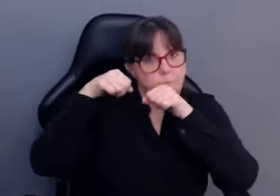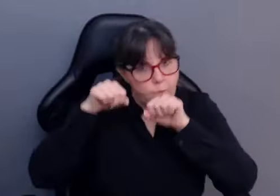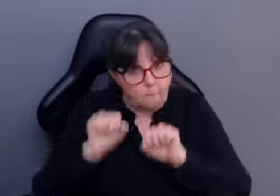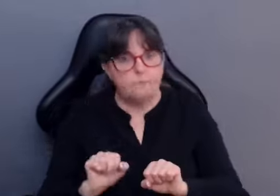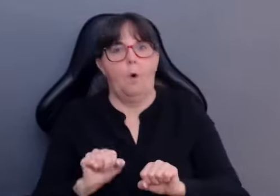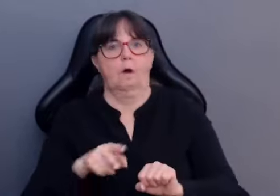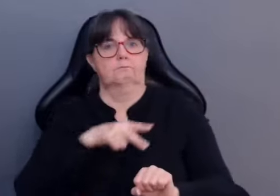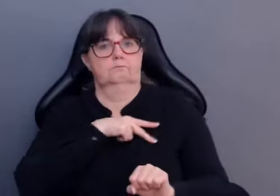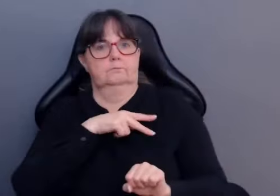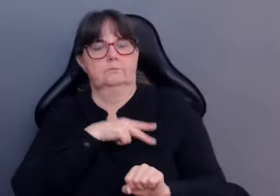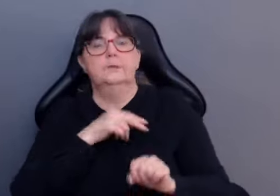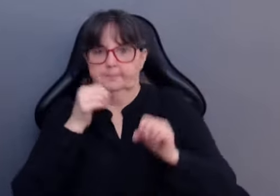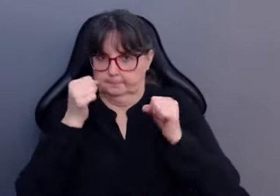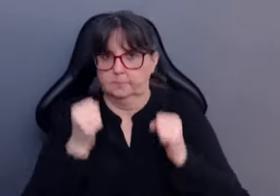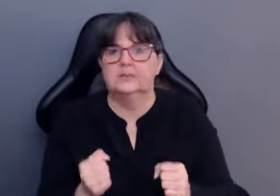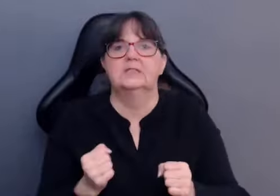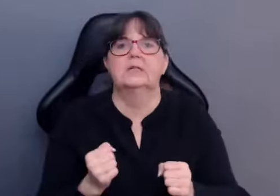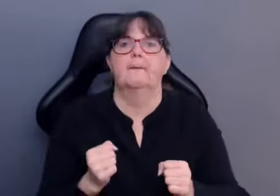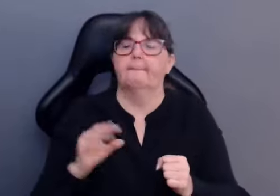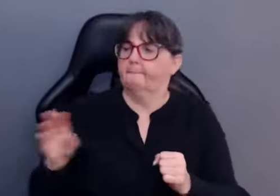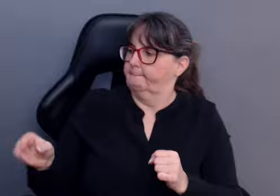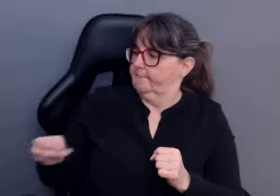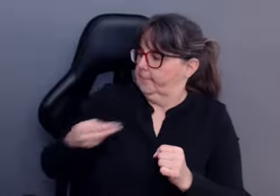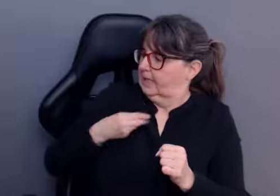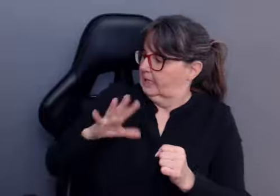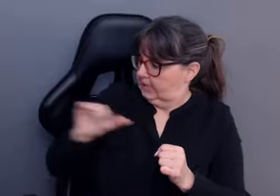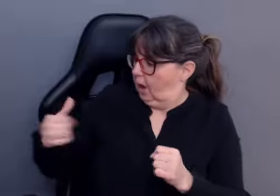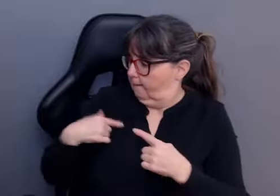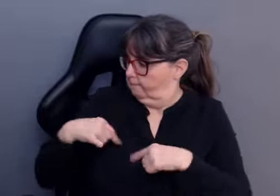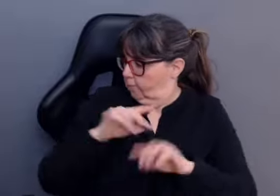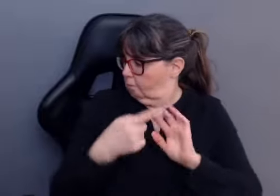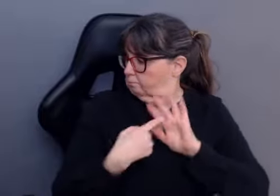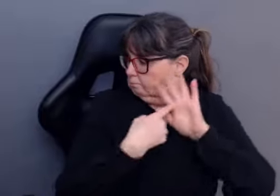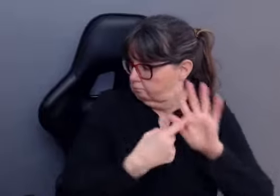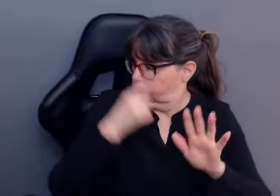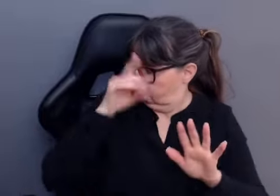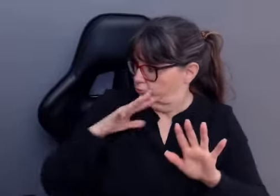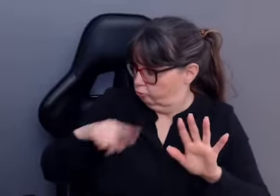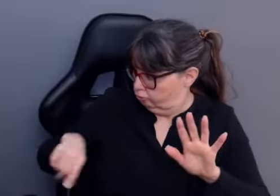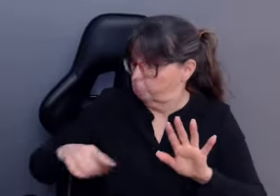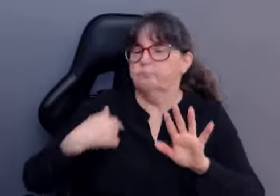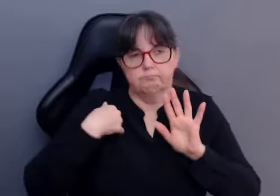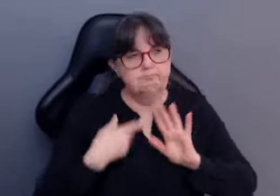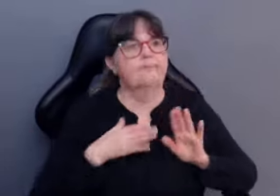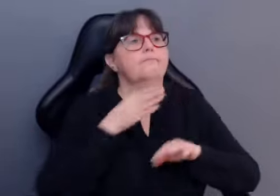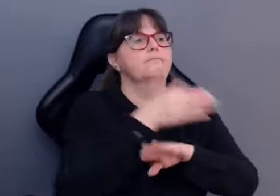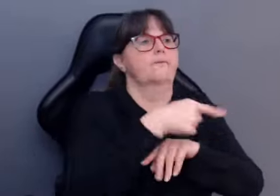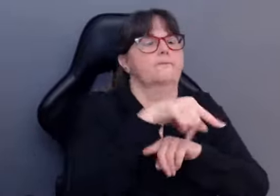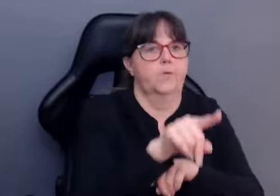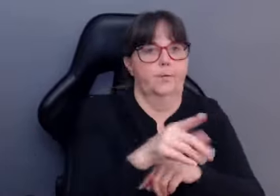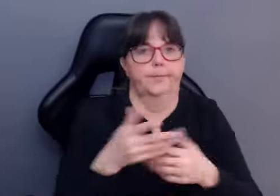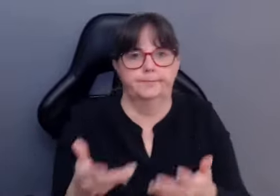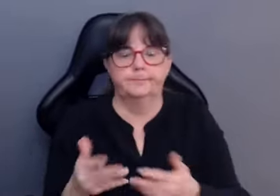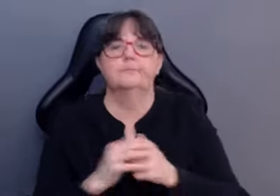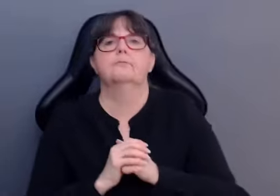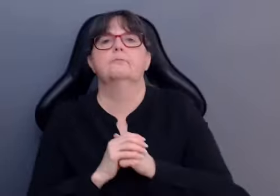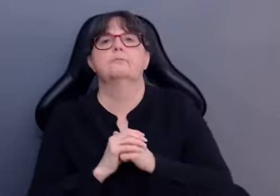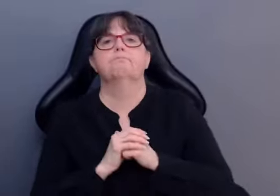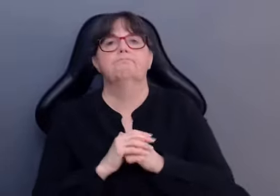à autre être attribués par le conseil d'administration. Autant que possible, le président